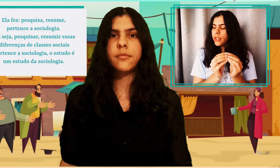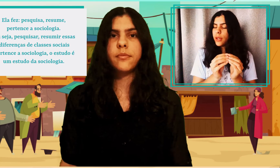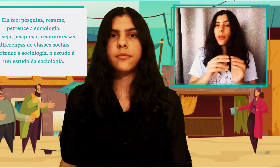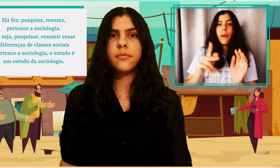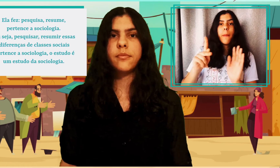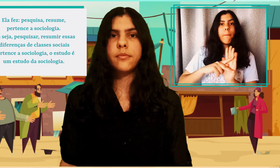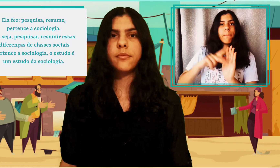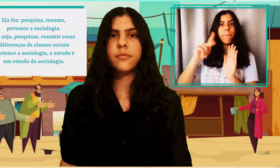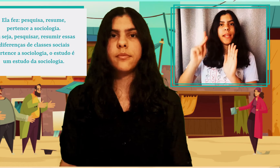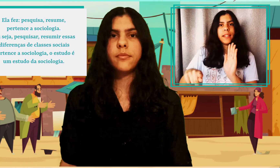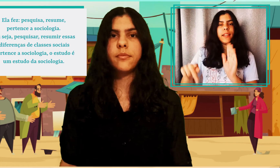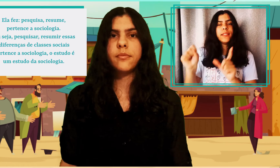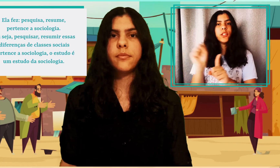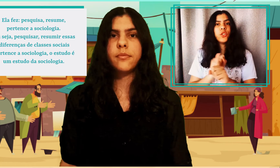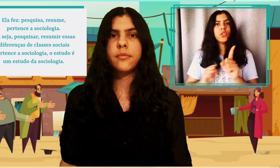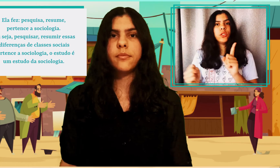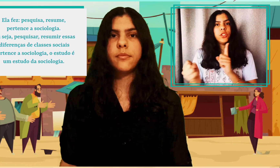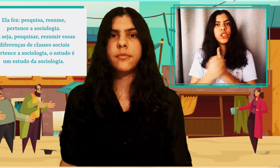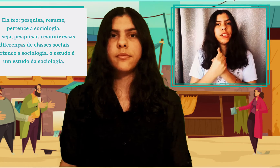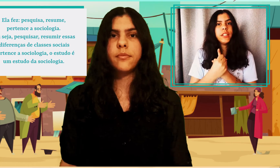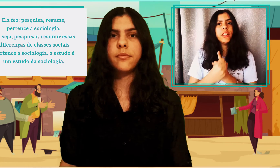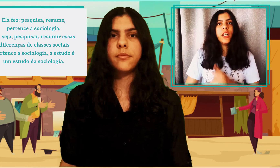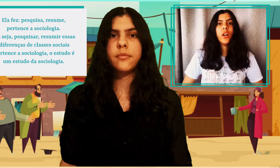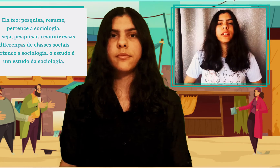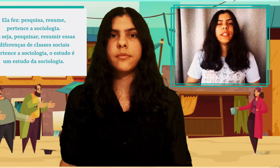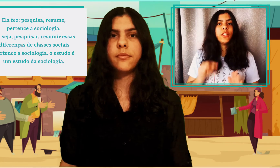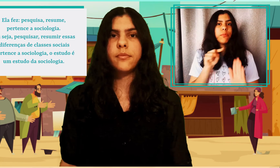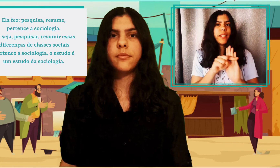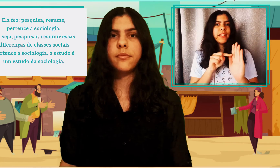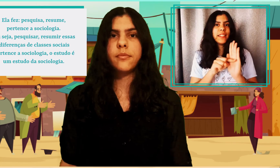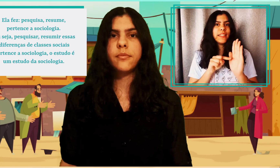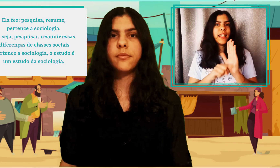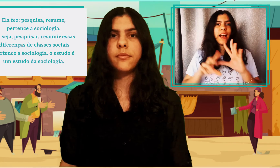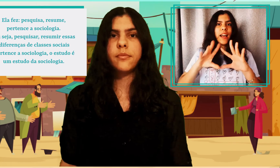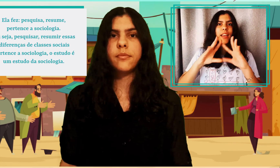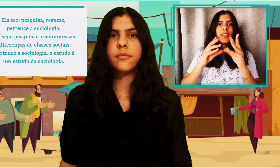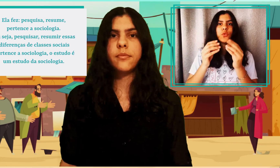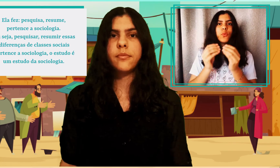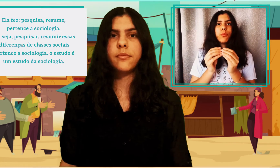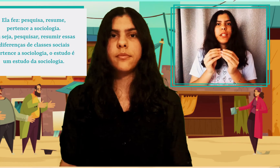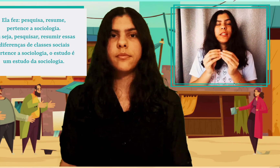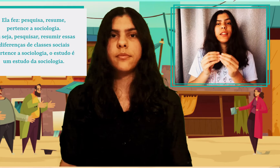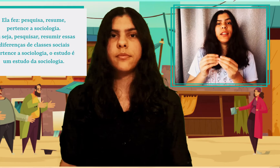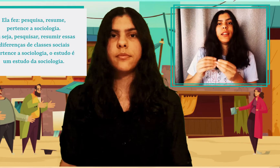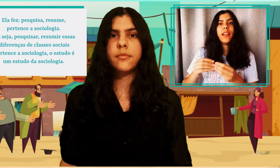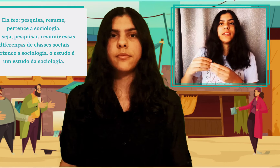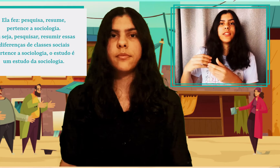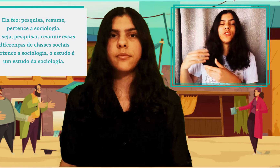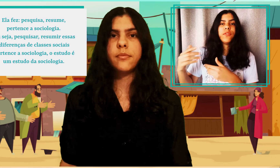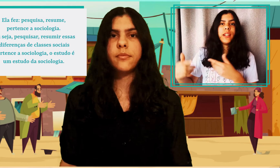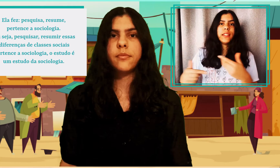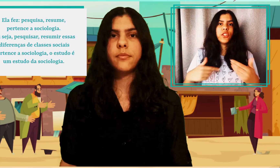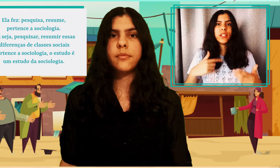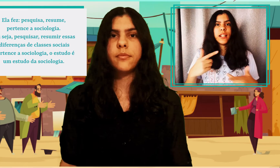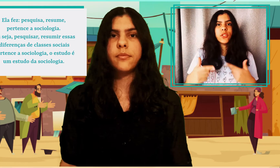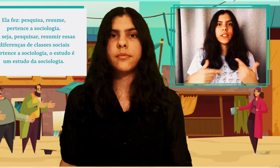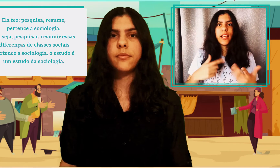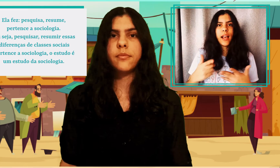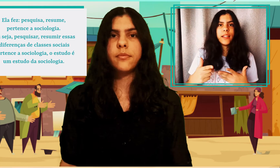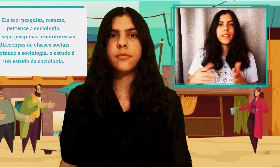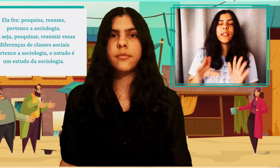Resume, pertence à sociologia, ou seja, pesquisar, resumir essas diferenças de